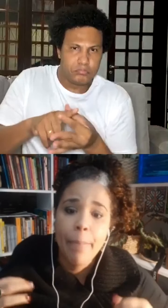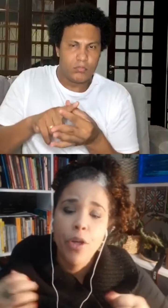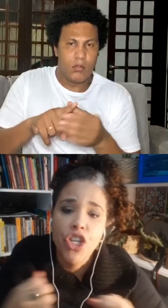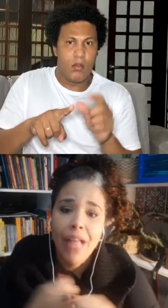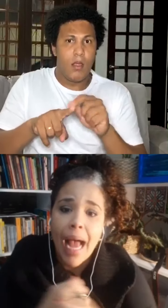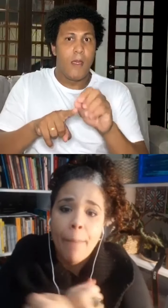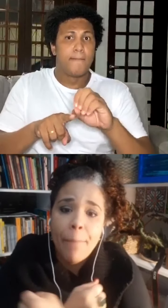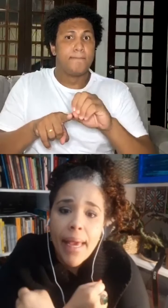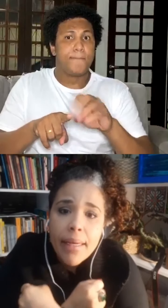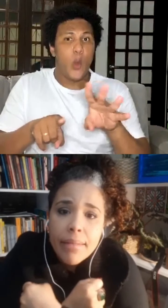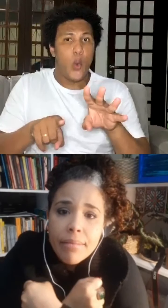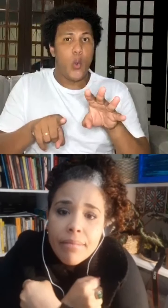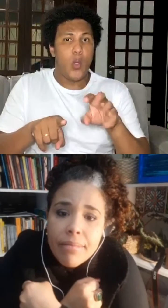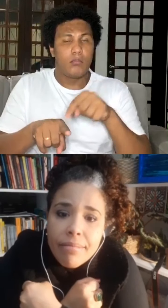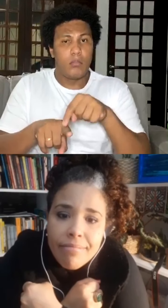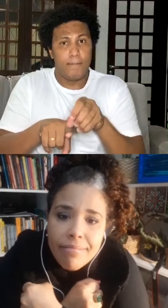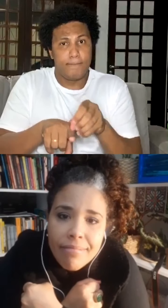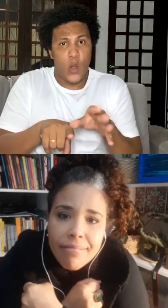pode estar